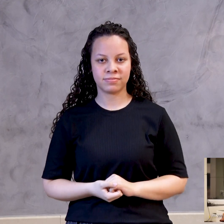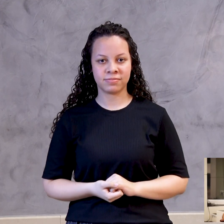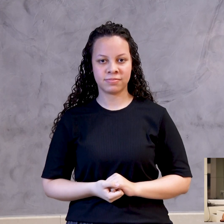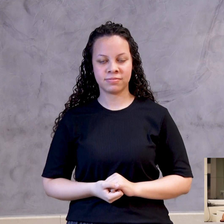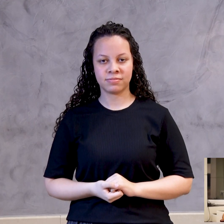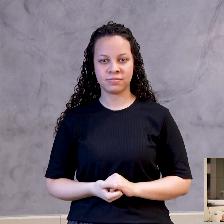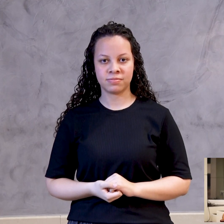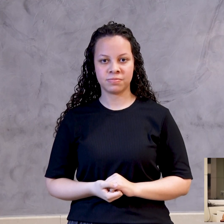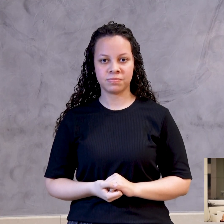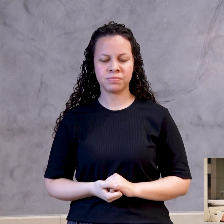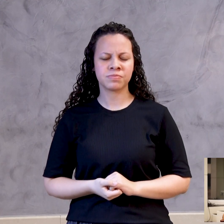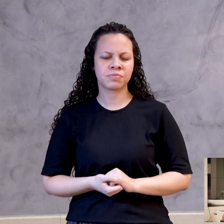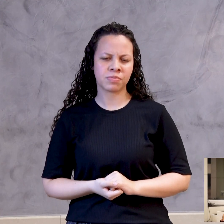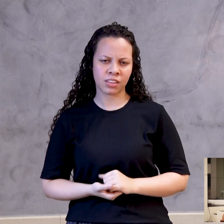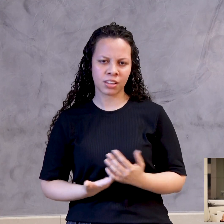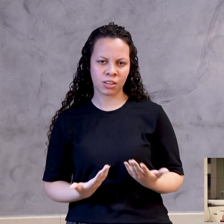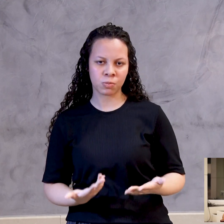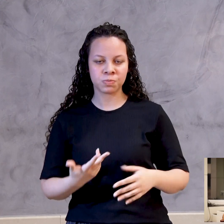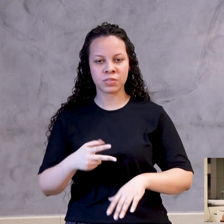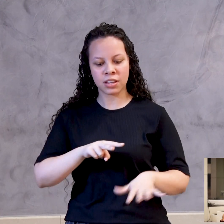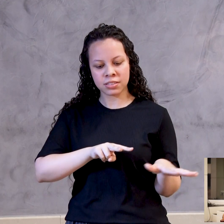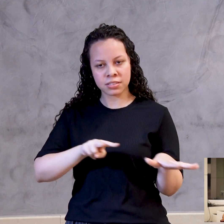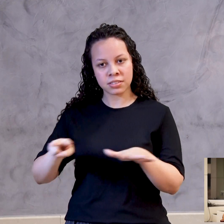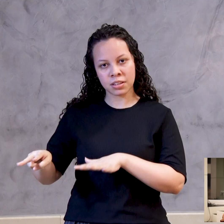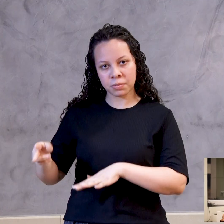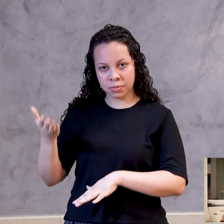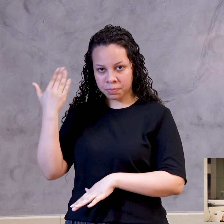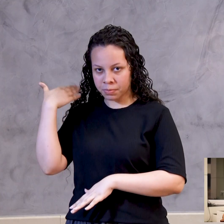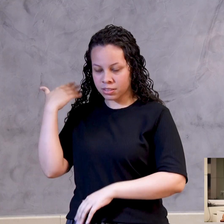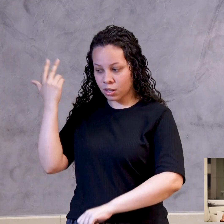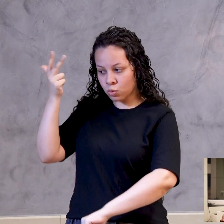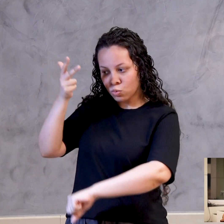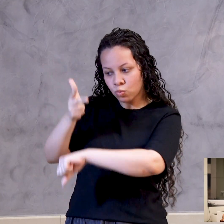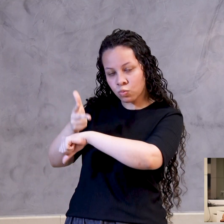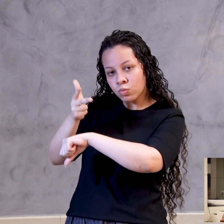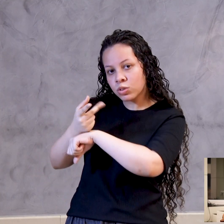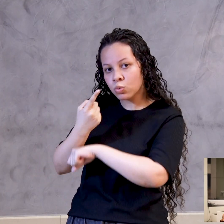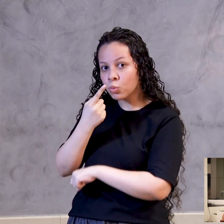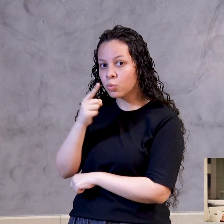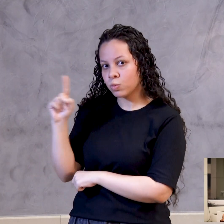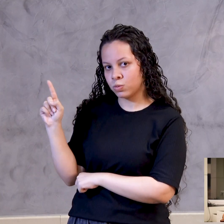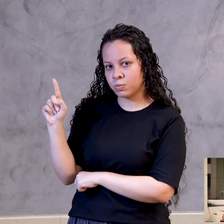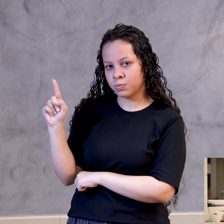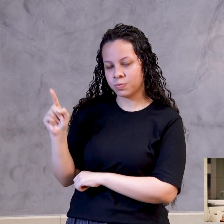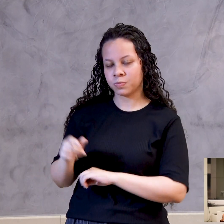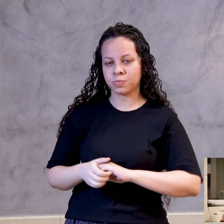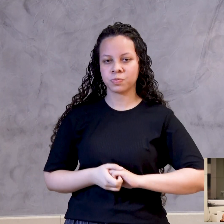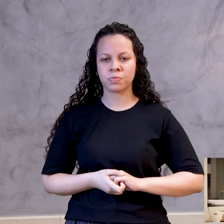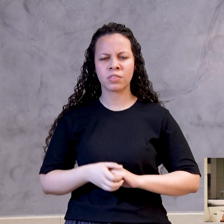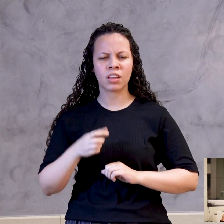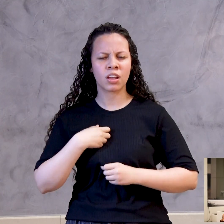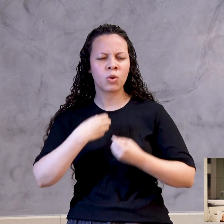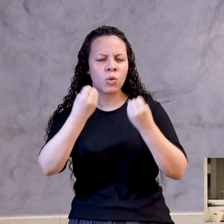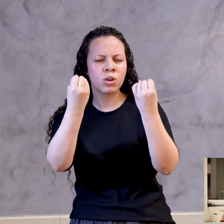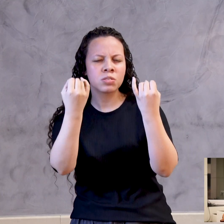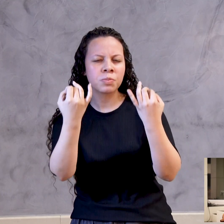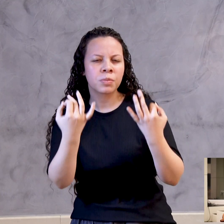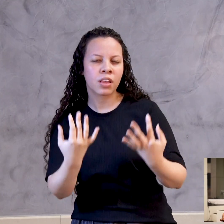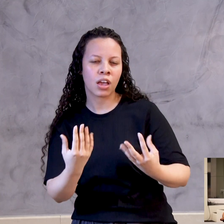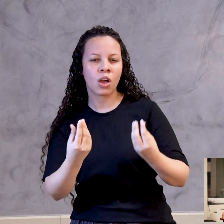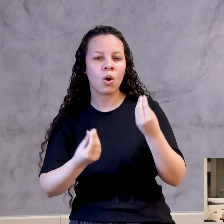A semana passada, no nosso último vídeo, eu falei da